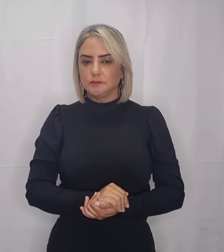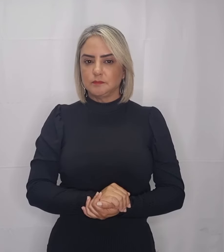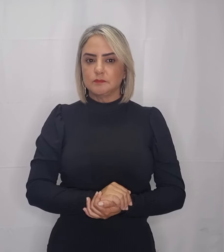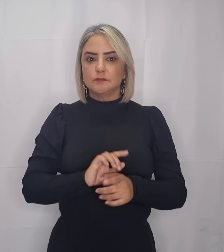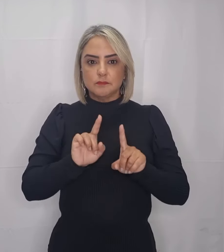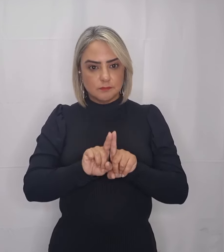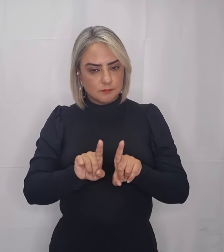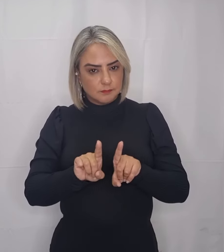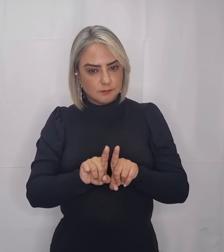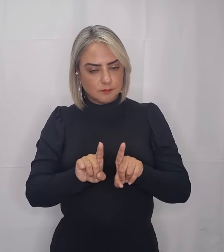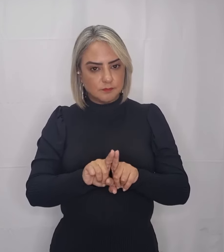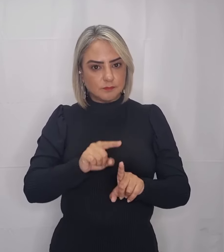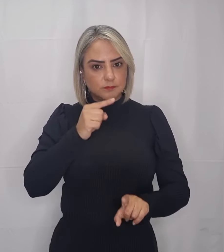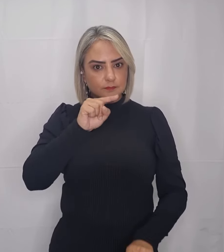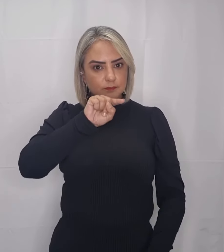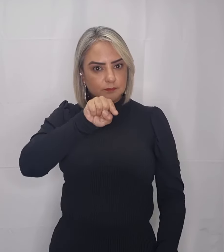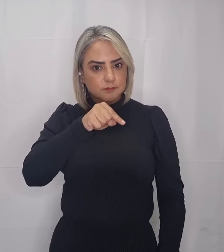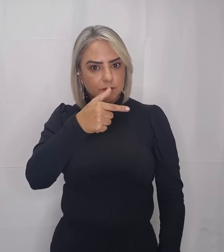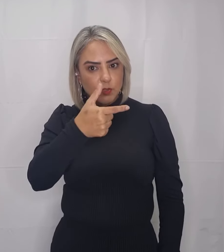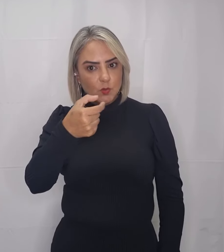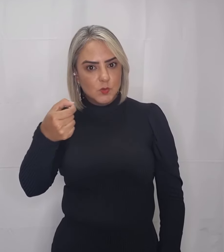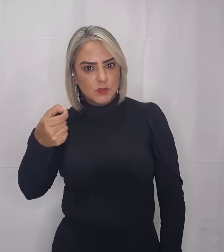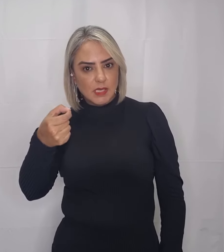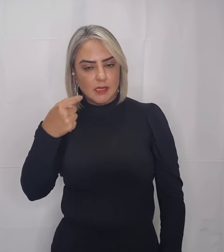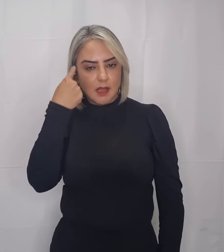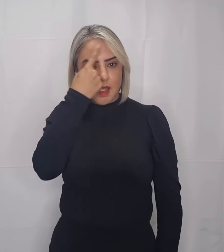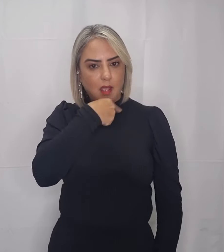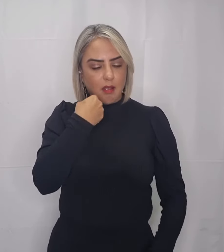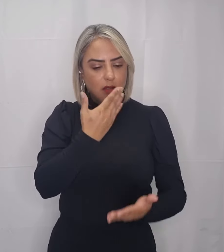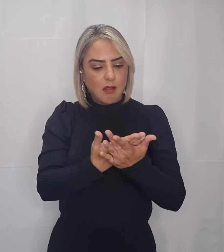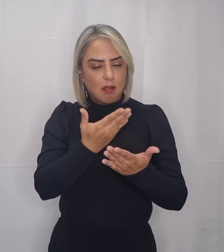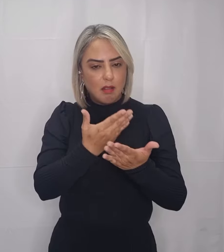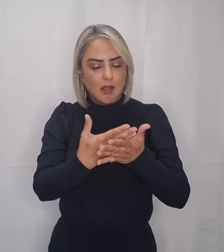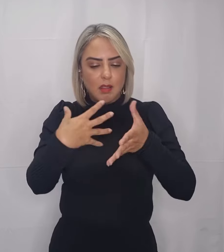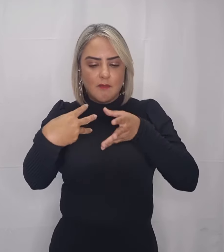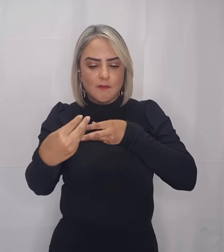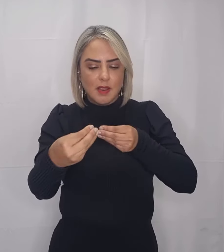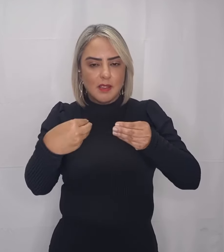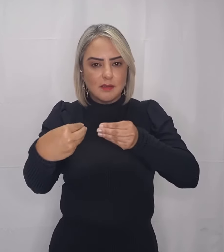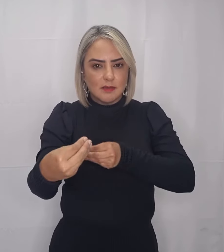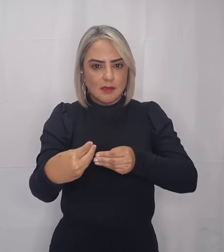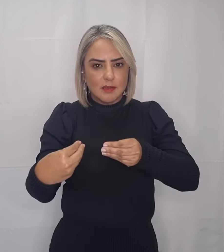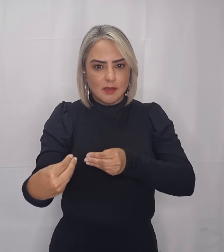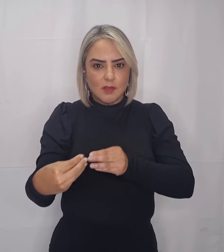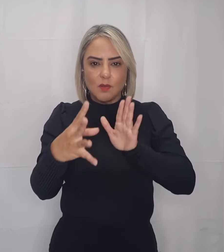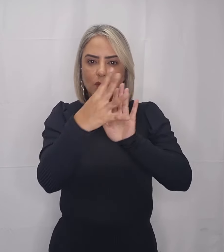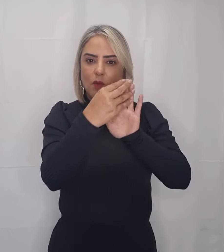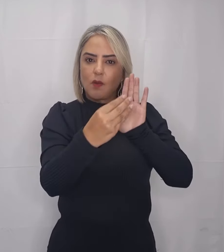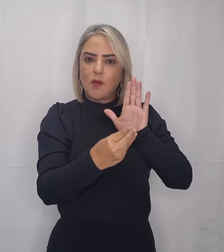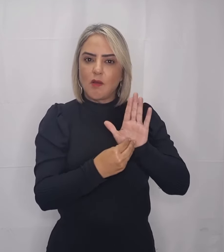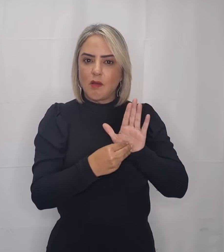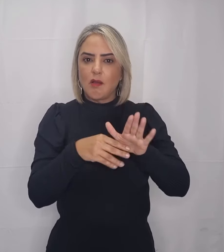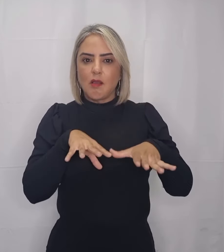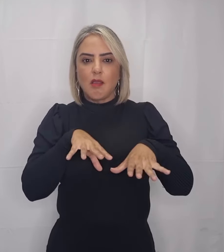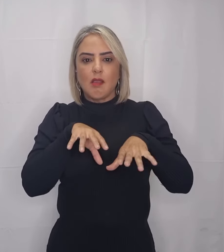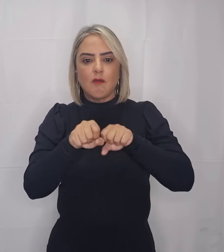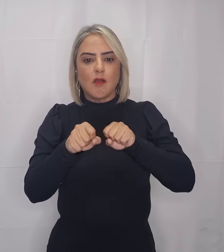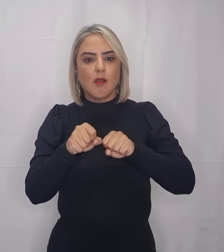1.200 horas-aula flexíveis com conteúdos de formação técnica e profissional.